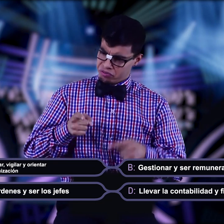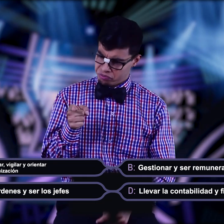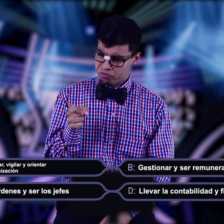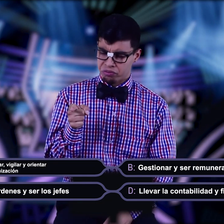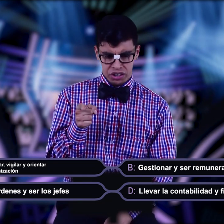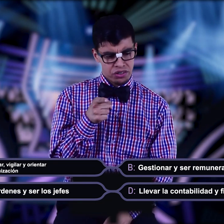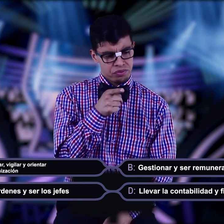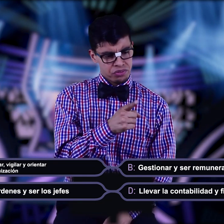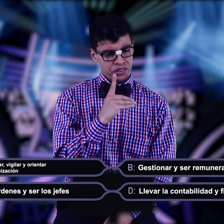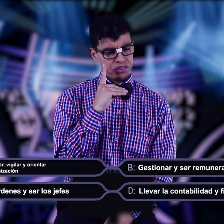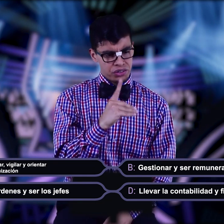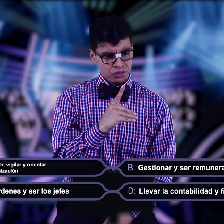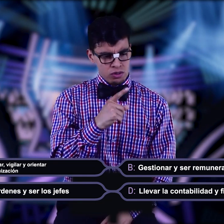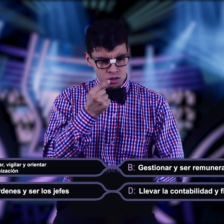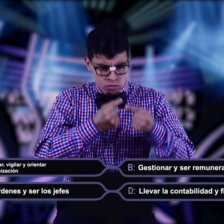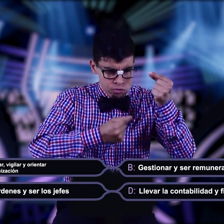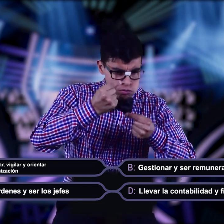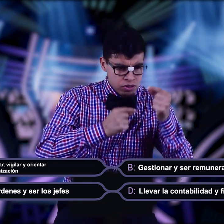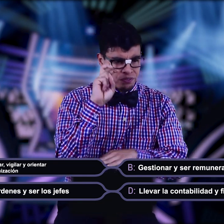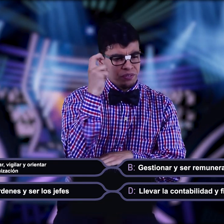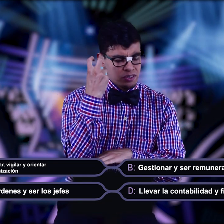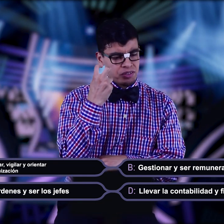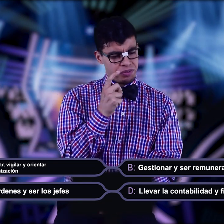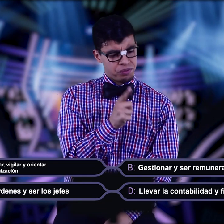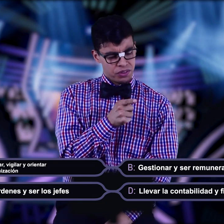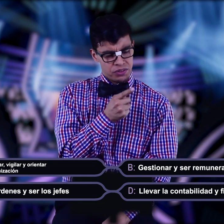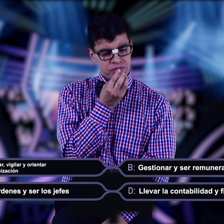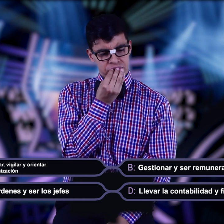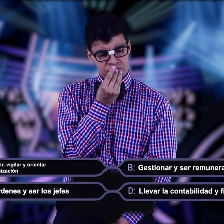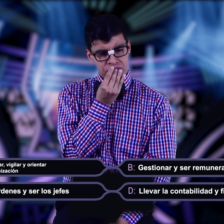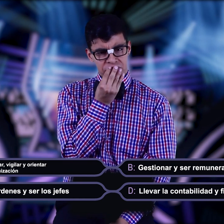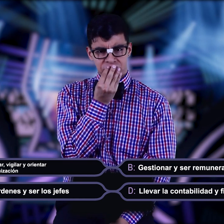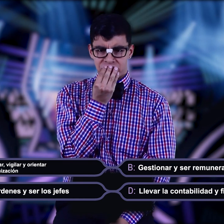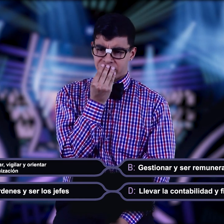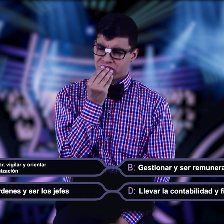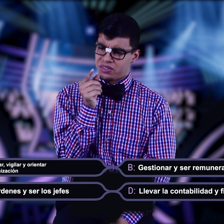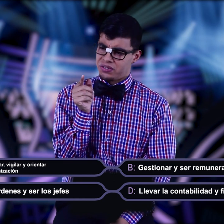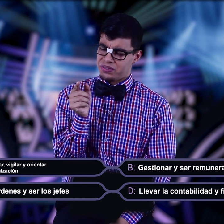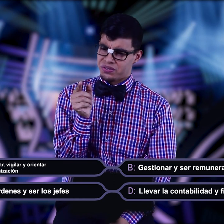ser los jefes. La D, que es llevar la contabilidad y fiscalizar.